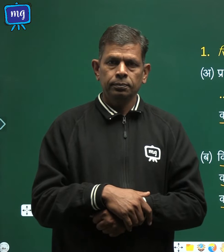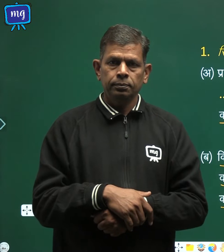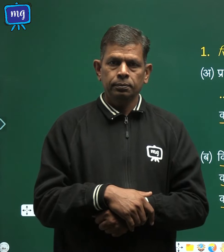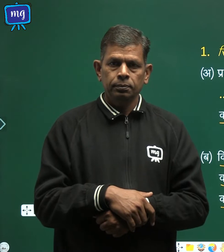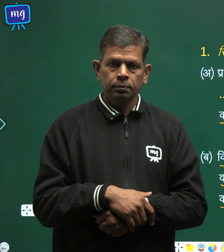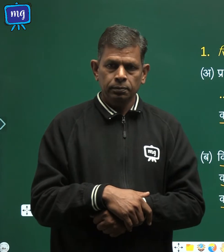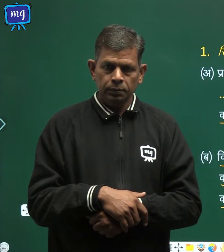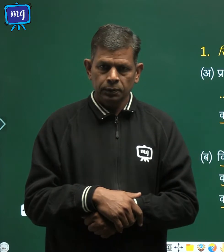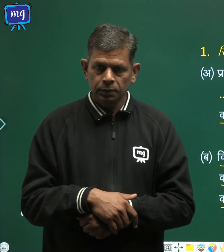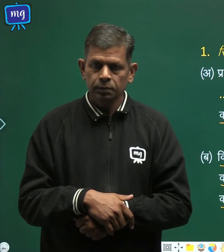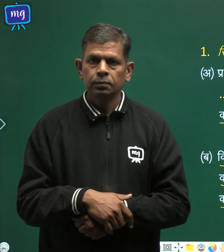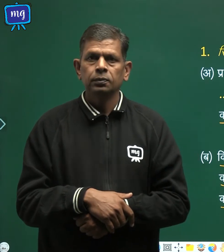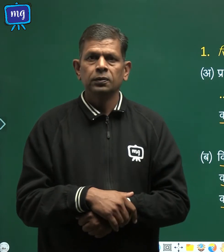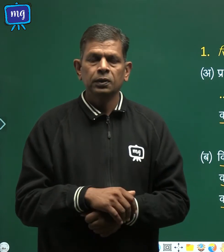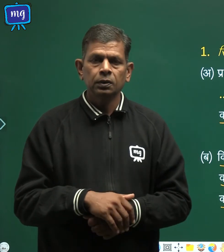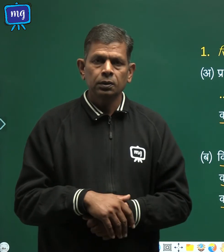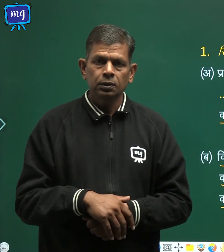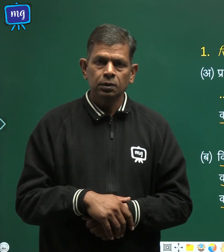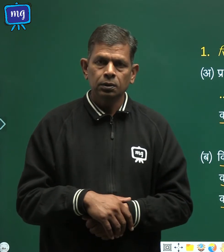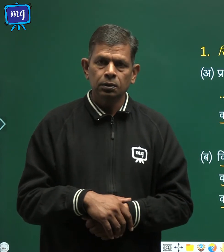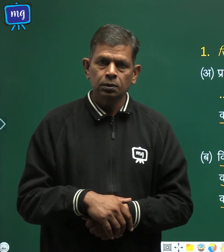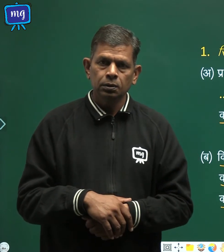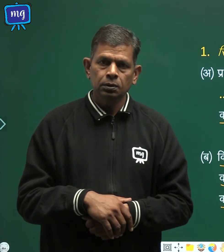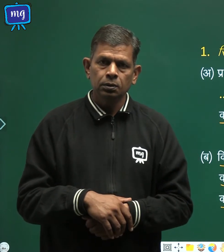विशेष क्षेत्रीय